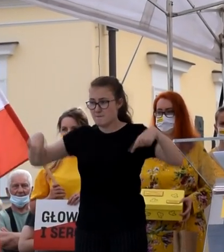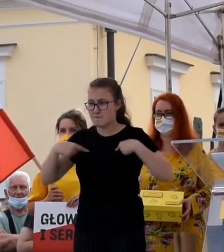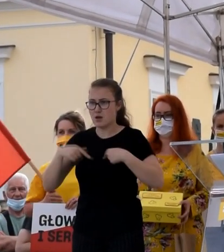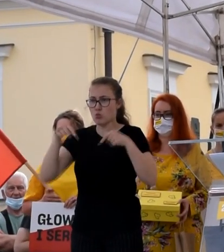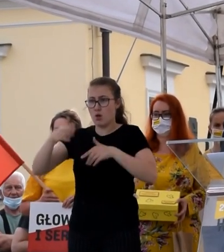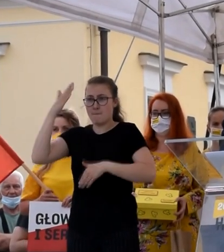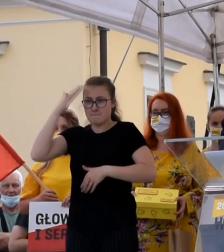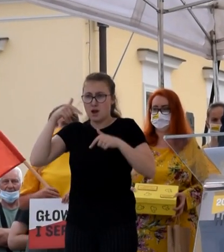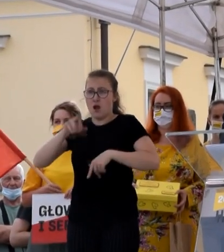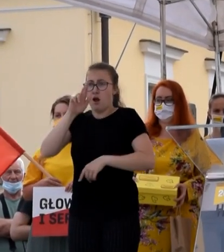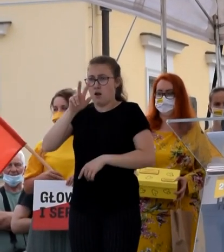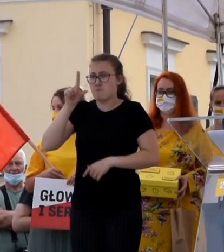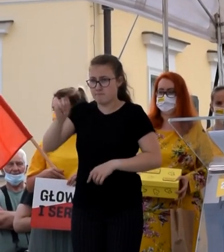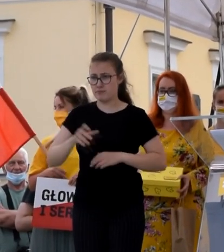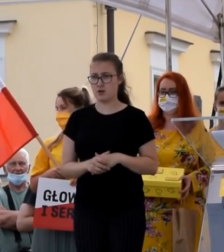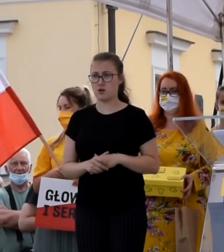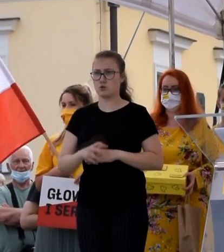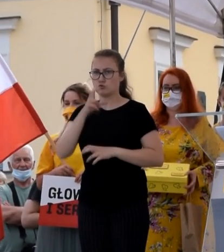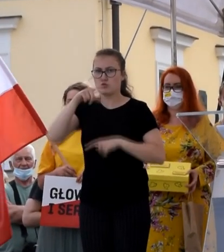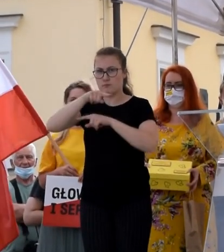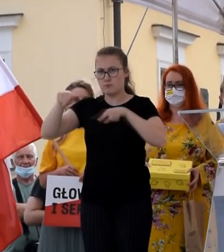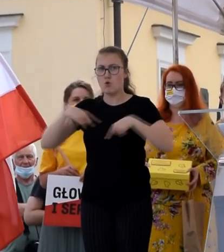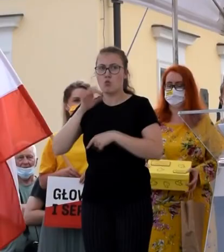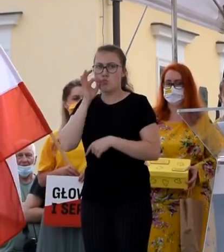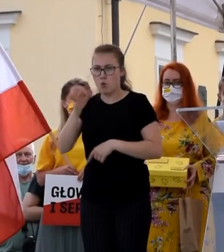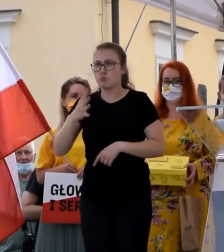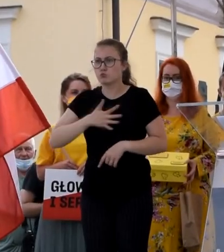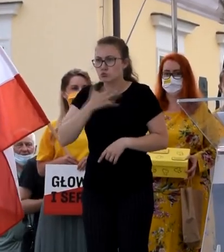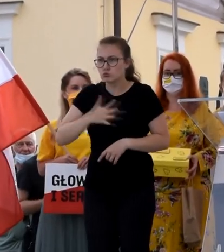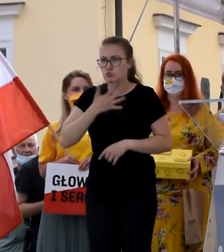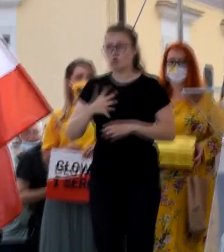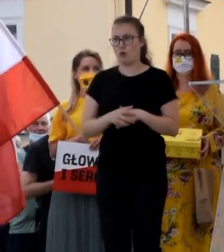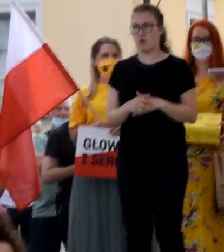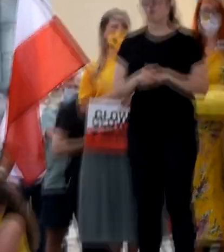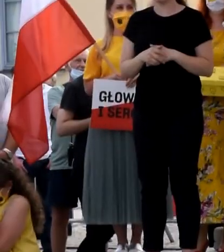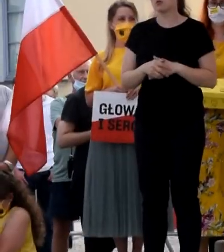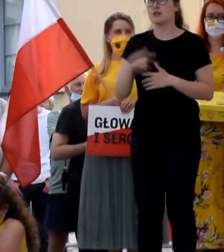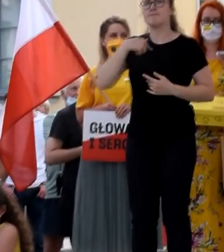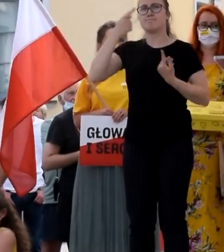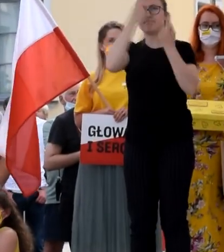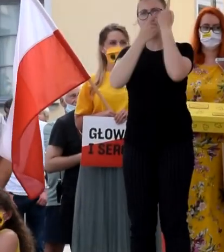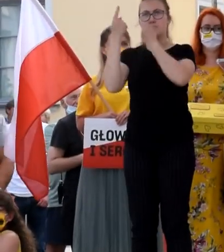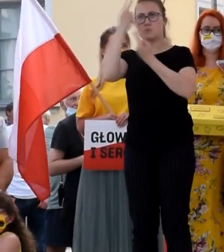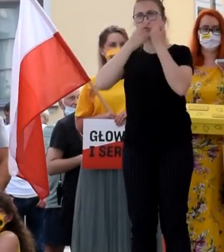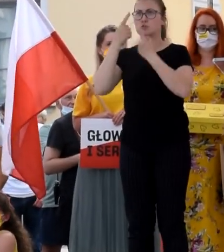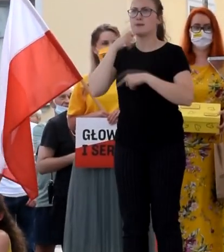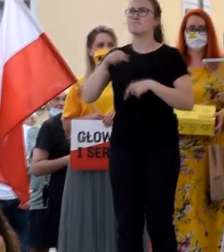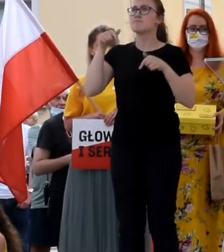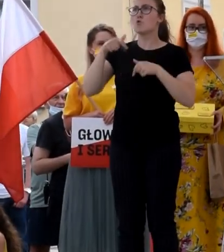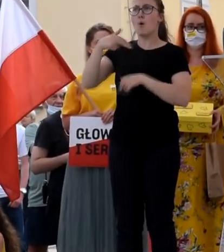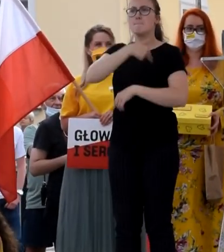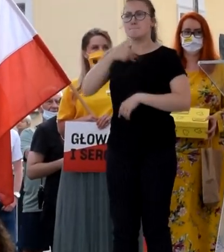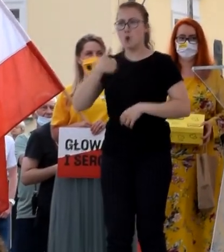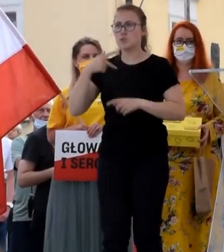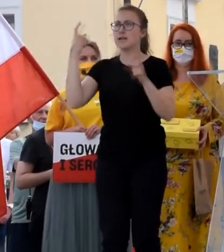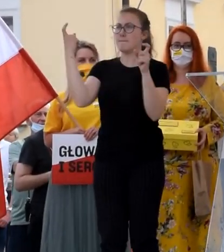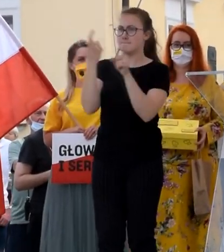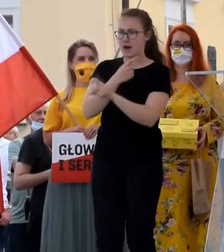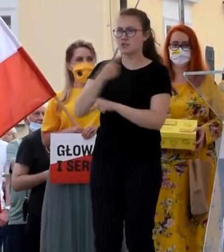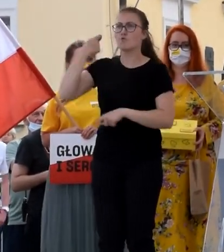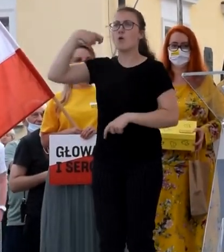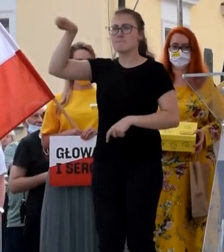Rzeczpospolitej, dobrze czujemy się z myślą, że twarzą polskiego państwa jest prezydent, o którym